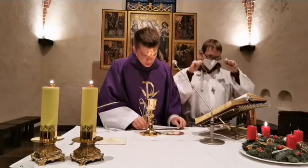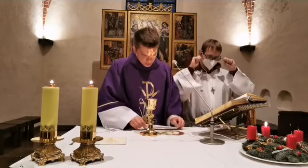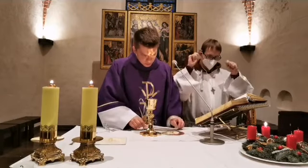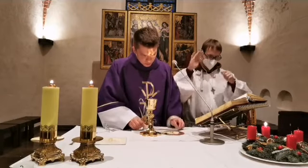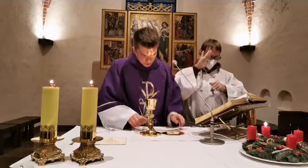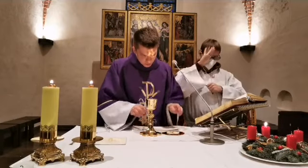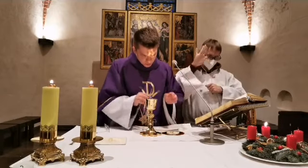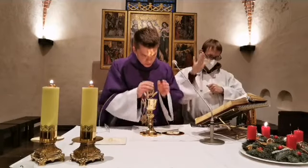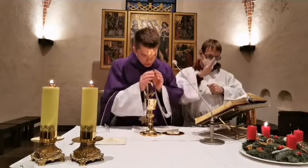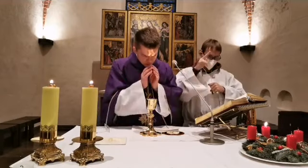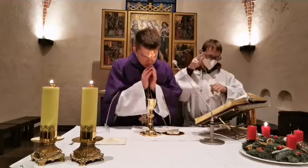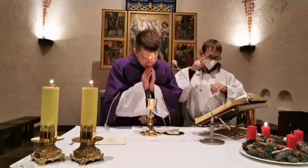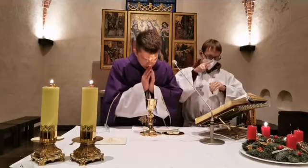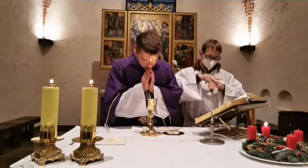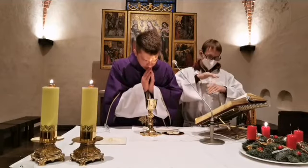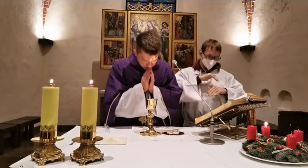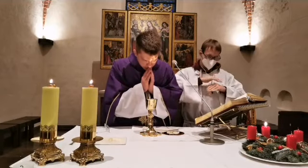Baranku Boży,